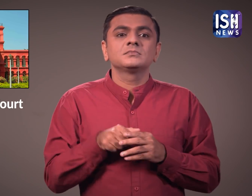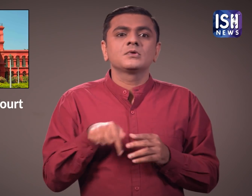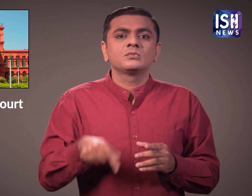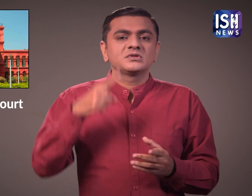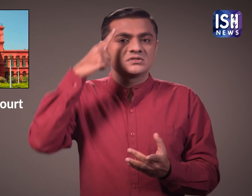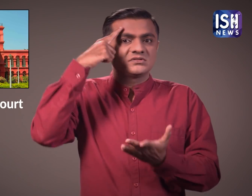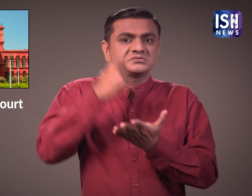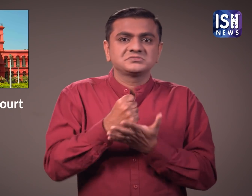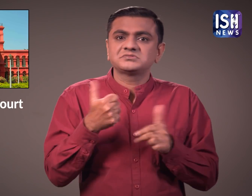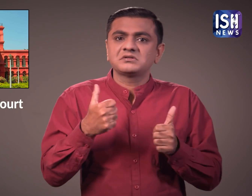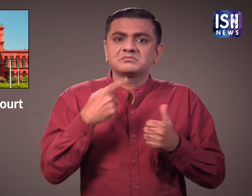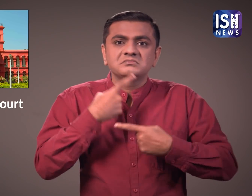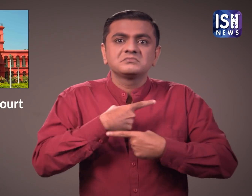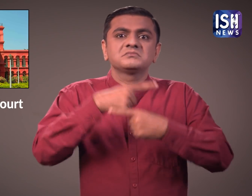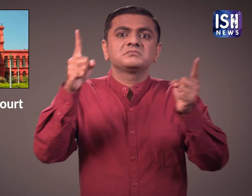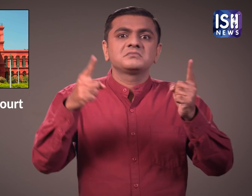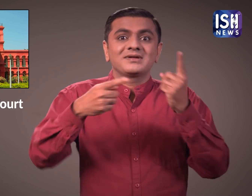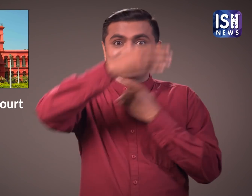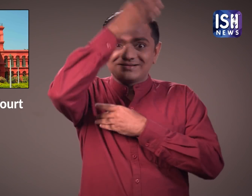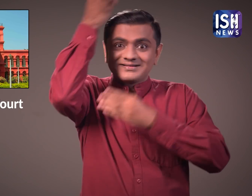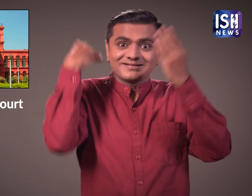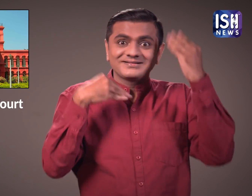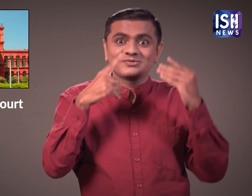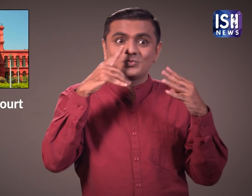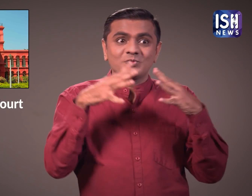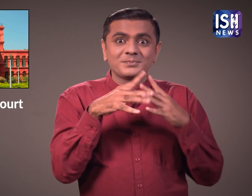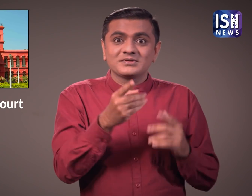पुद्दे की सुनवाई 14 फरवरी तक के लिए सगित कर दी